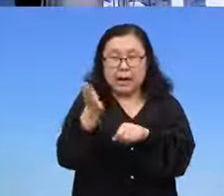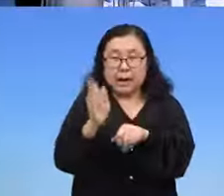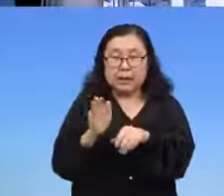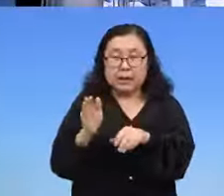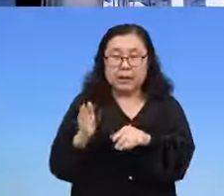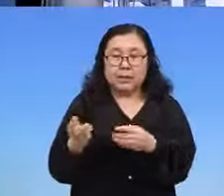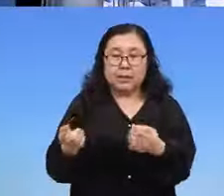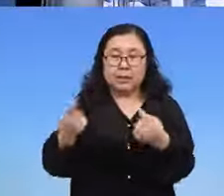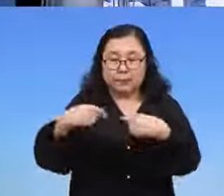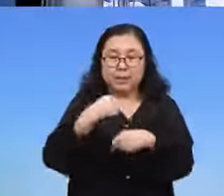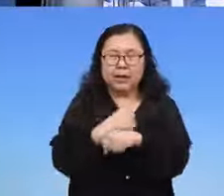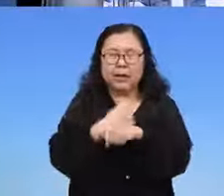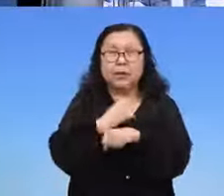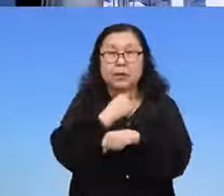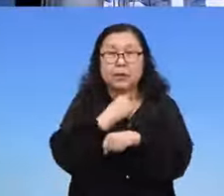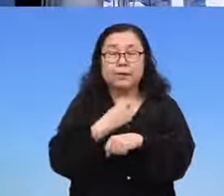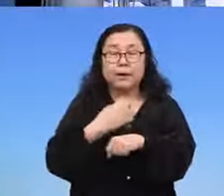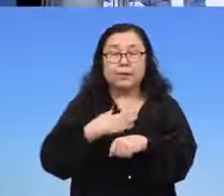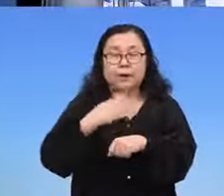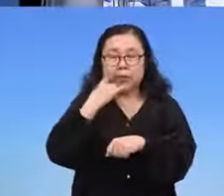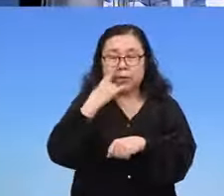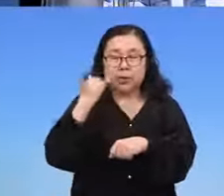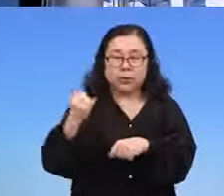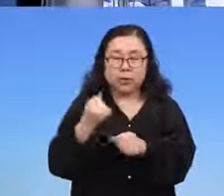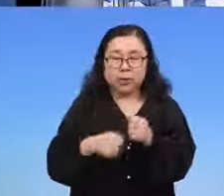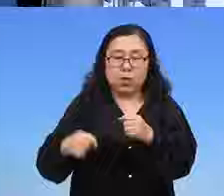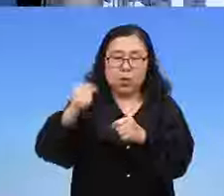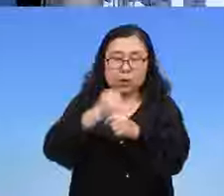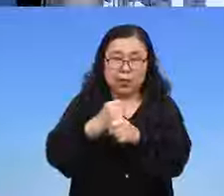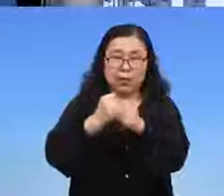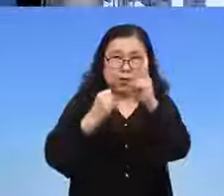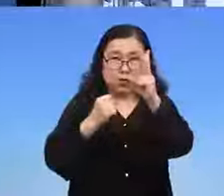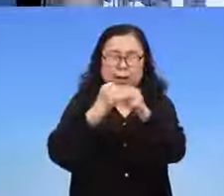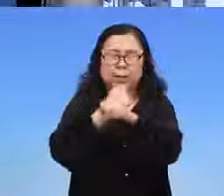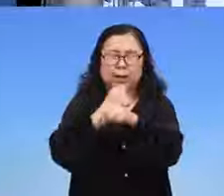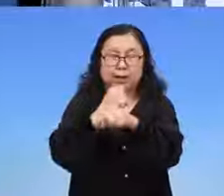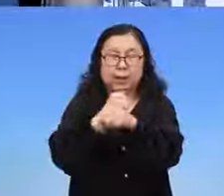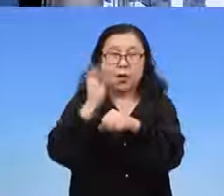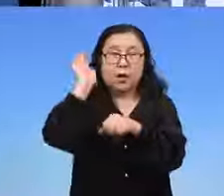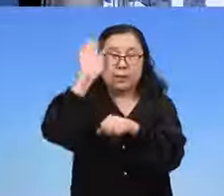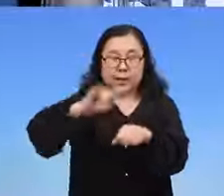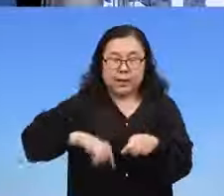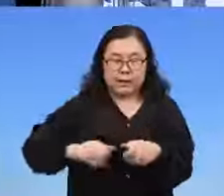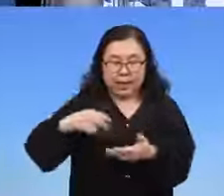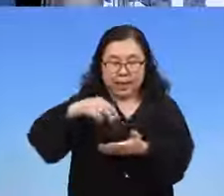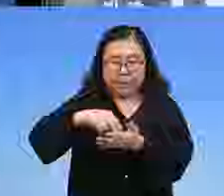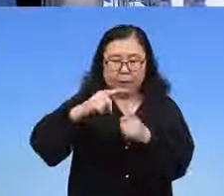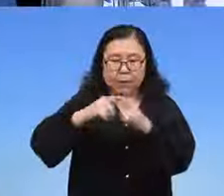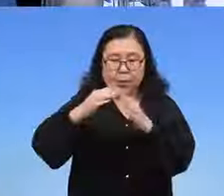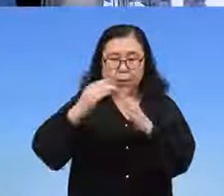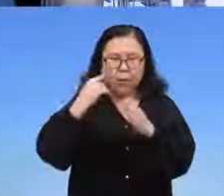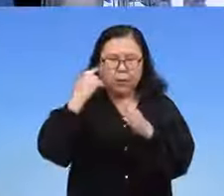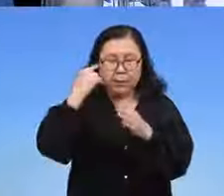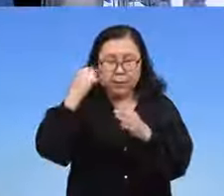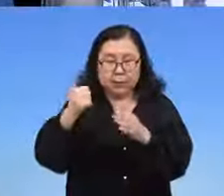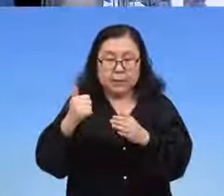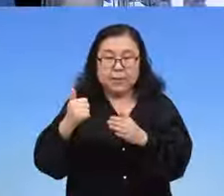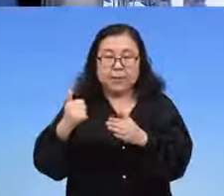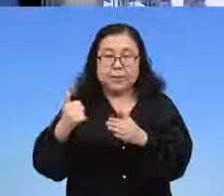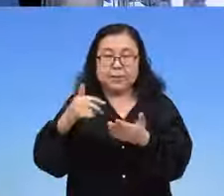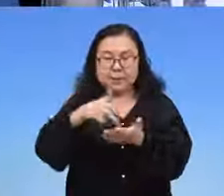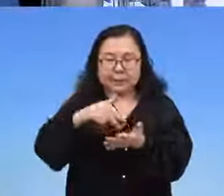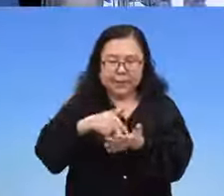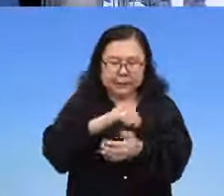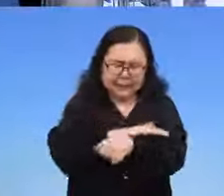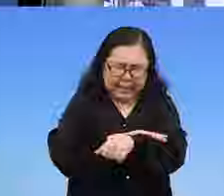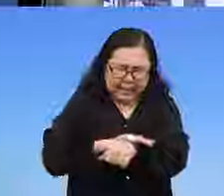동참하려고 합니다. 저희 부모님도 개척을 2번이나 하셔서 미자리 교회 목사님 가족의 사정을 너무나도 잘 알거든요.